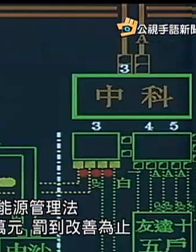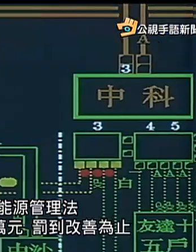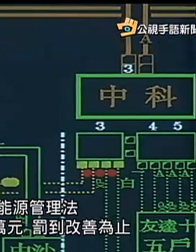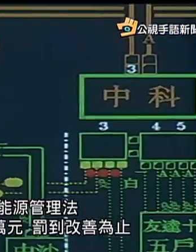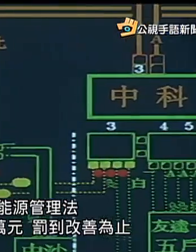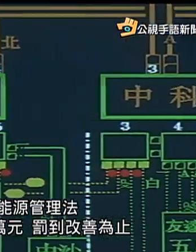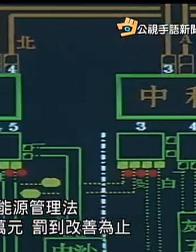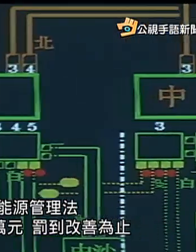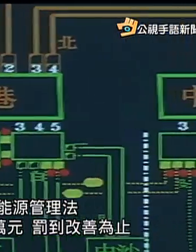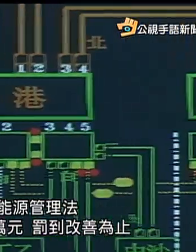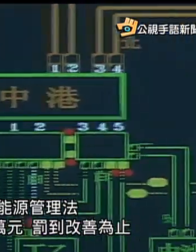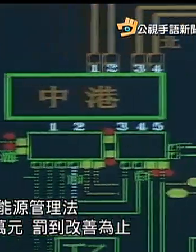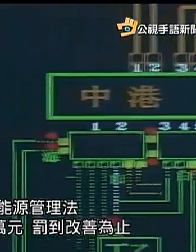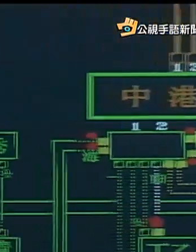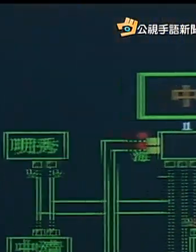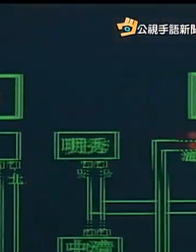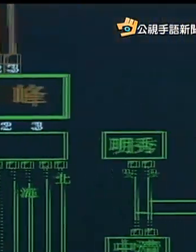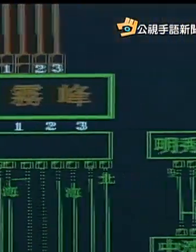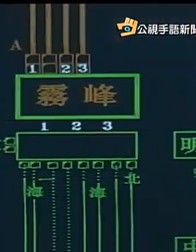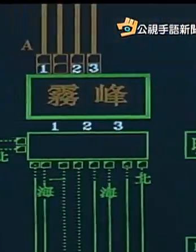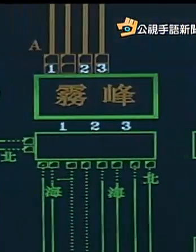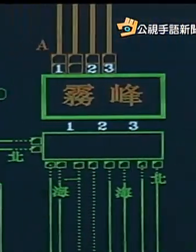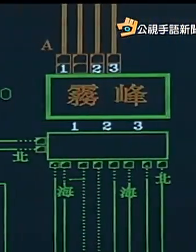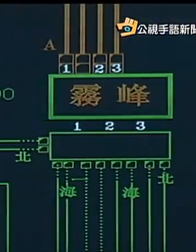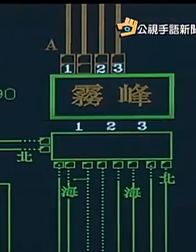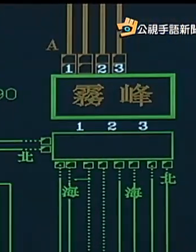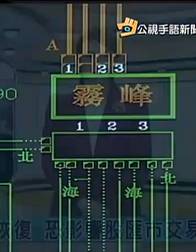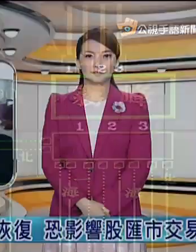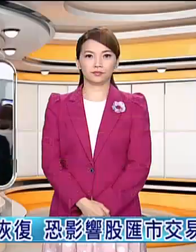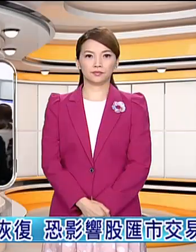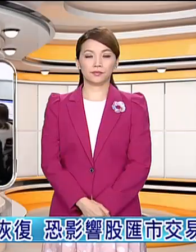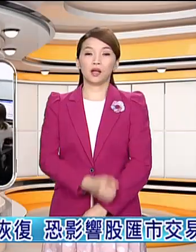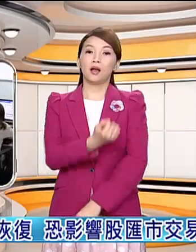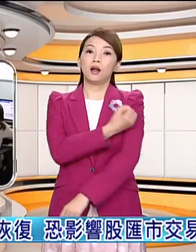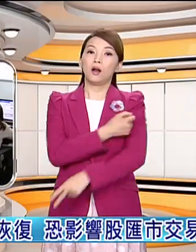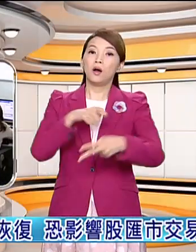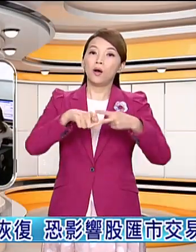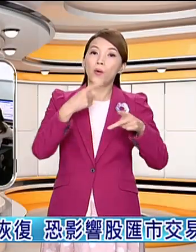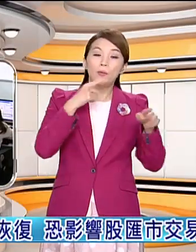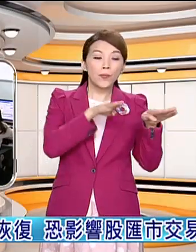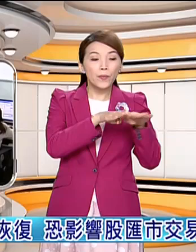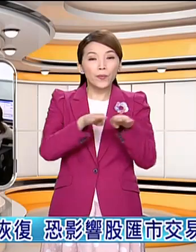罚到改善为止。记者黄立伟、张国良台北报道。 引起争议的